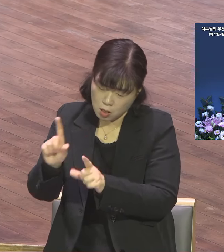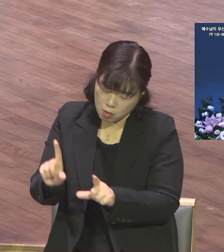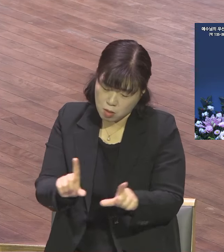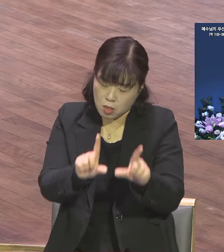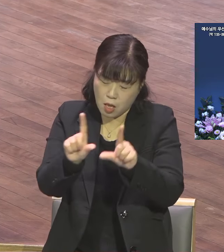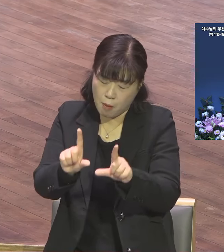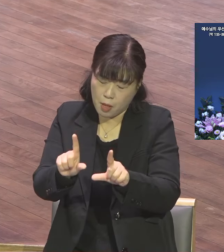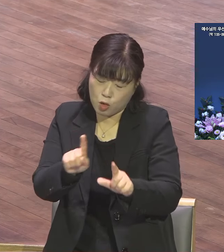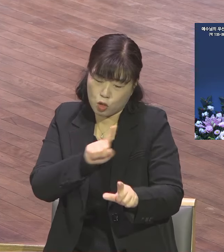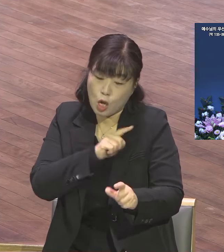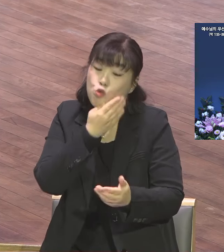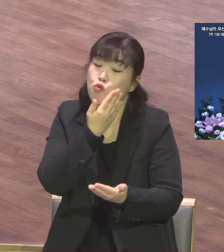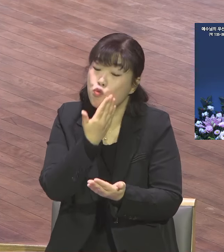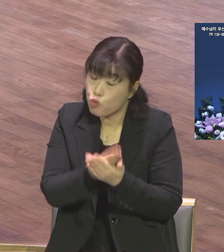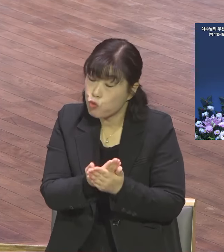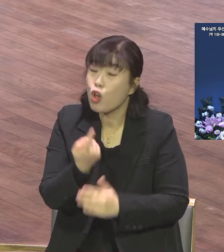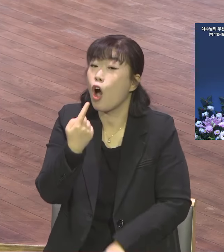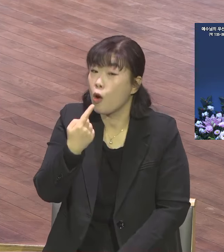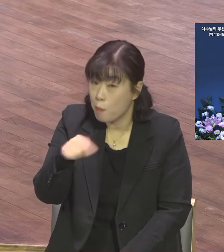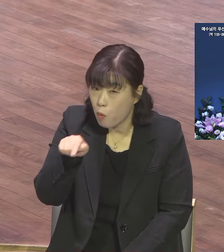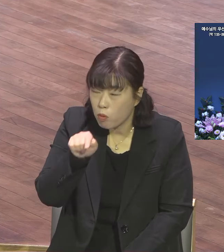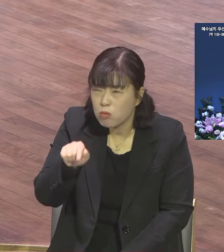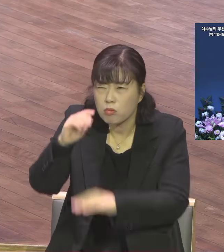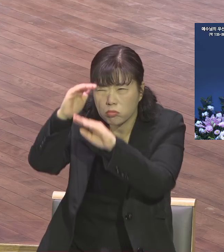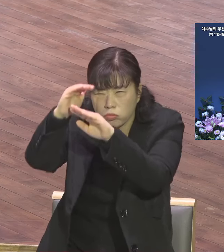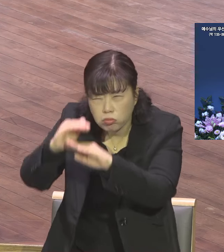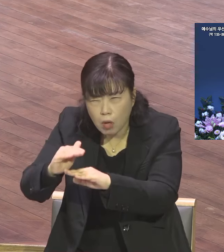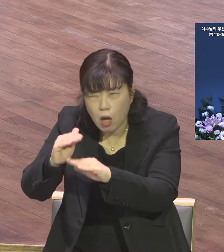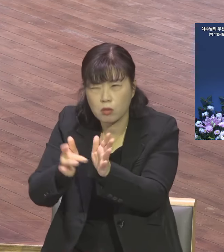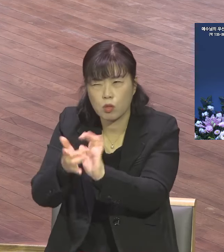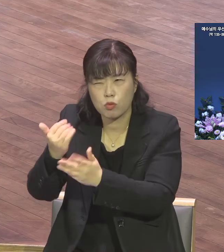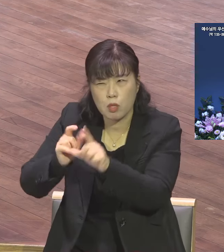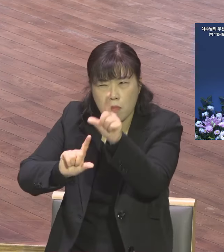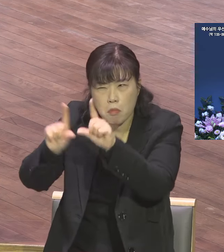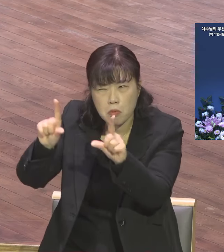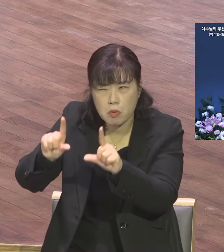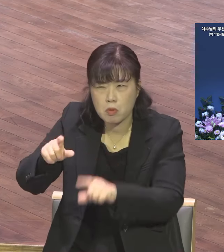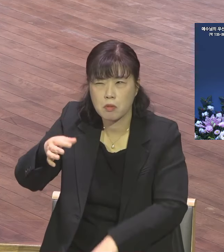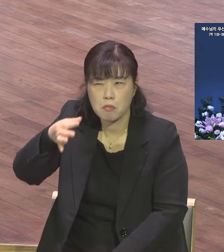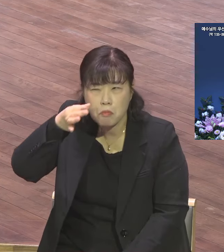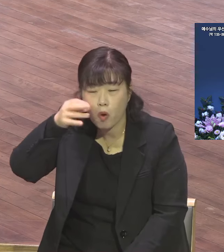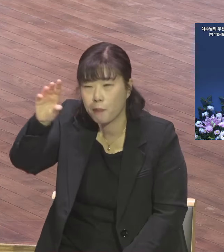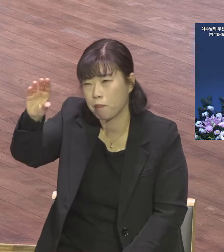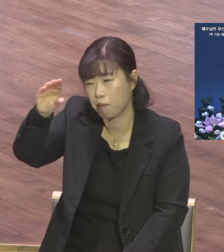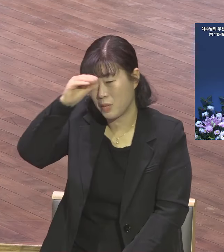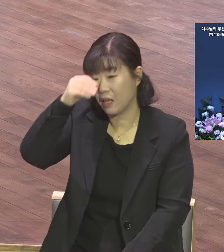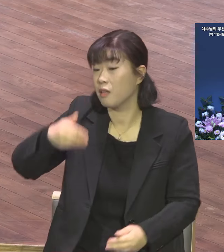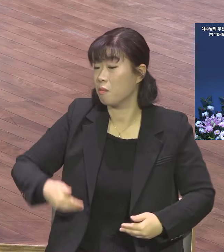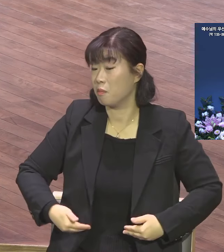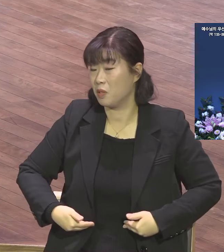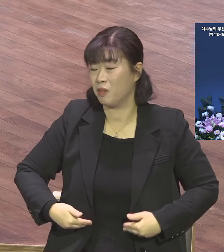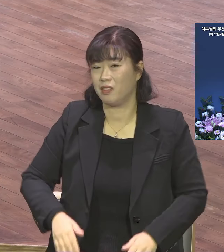주세요. 건강 주십시오. 날 좀 인정해 주십시오. 아무 소용없어요. 그걸 기도 듣지도 않아요.